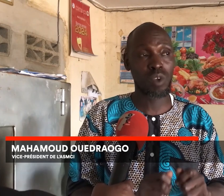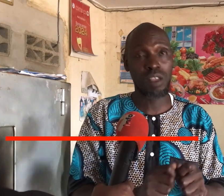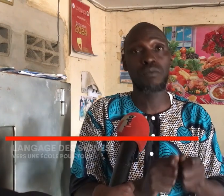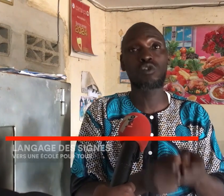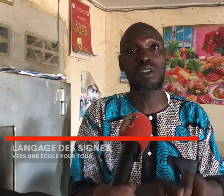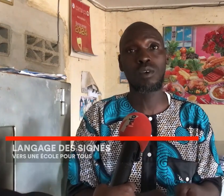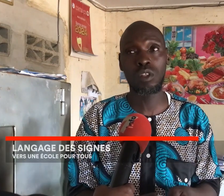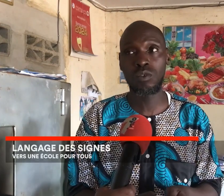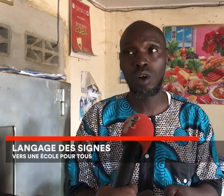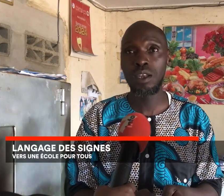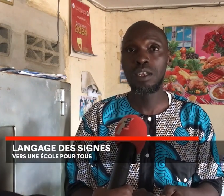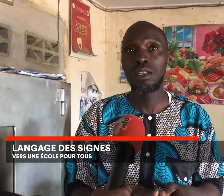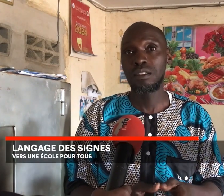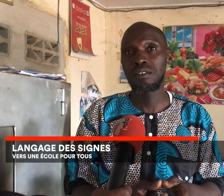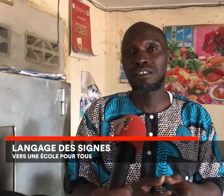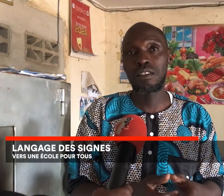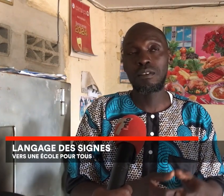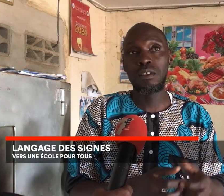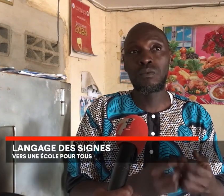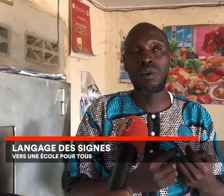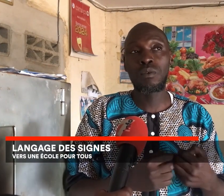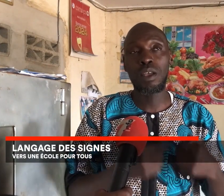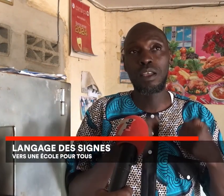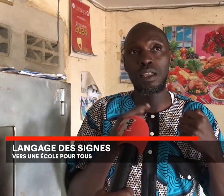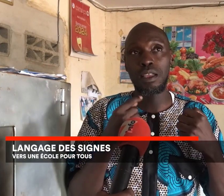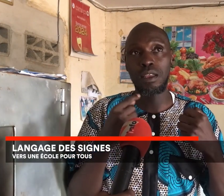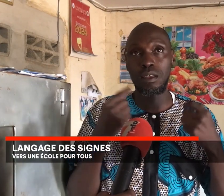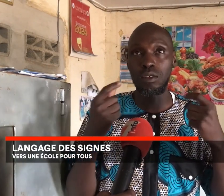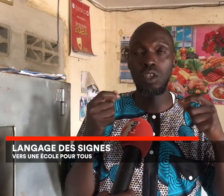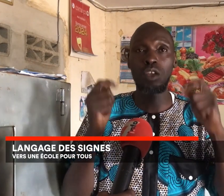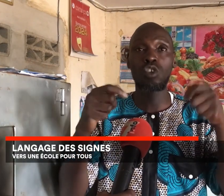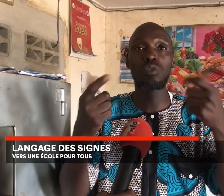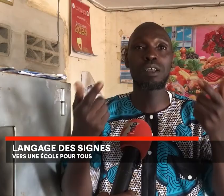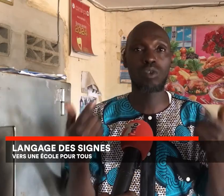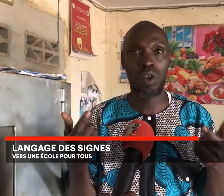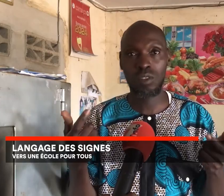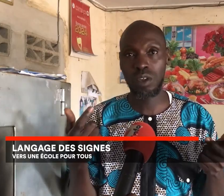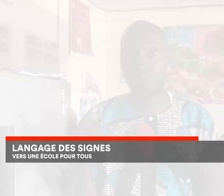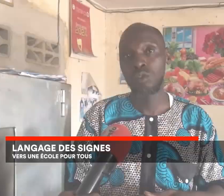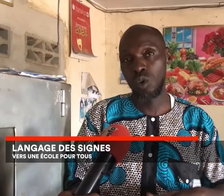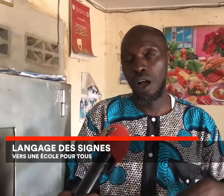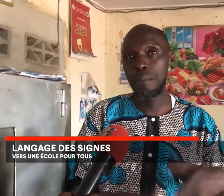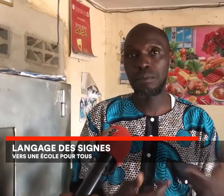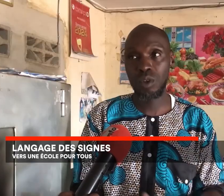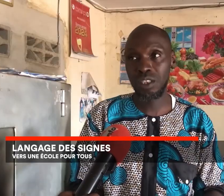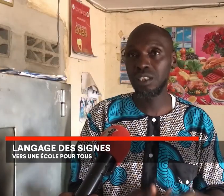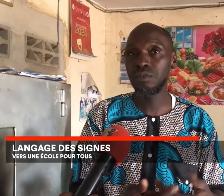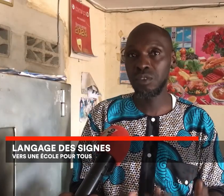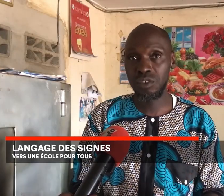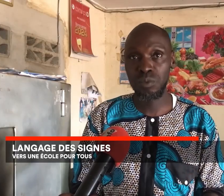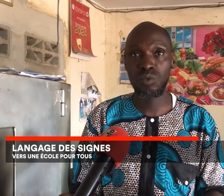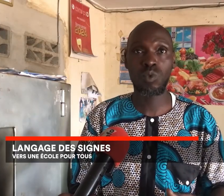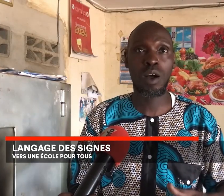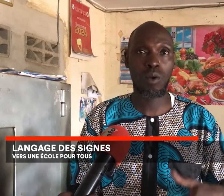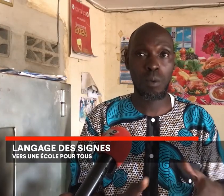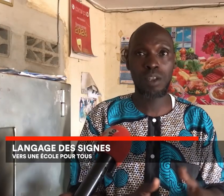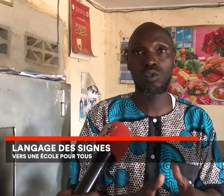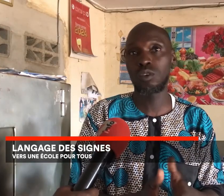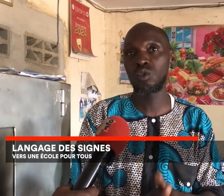soit des fonctionnaires en Côte d'Ivoire il faut un un recrutement dérogatoire donc en même temps en train de réfléchir pour voir comment les orienter au